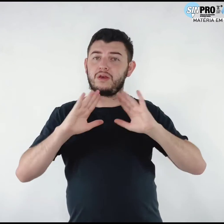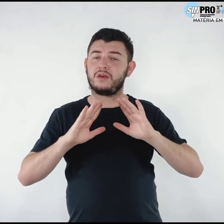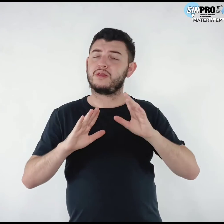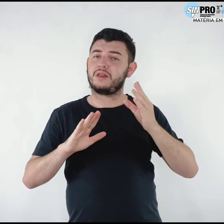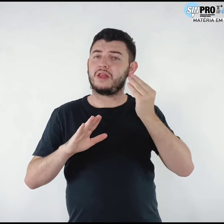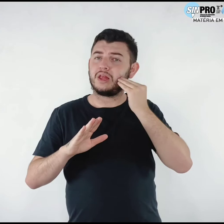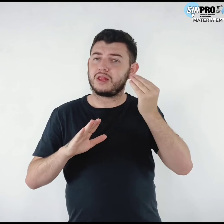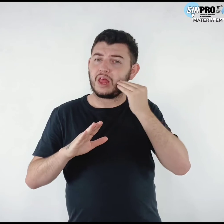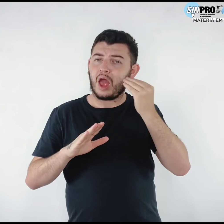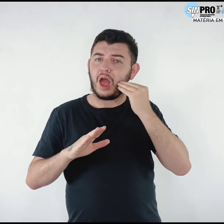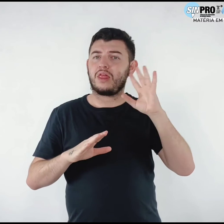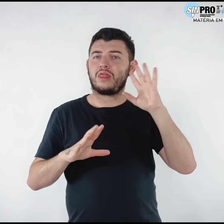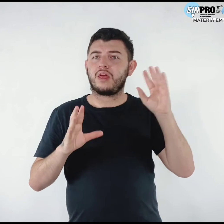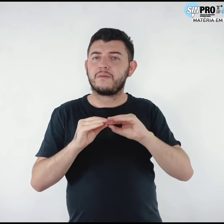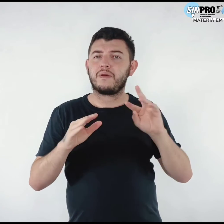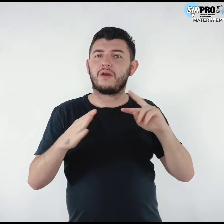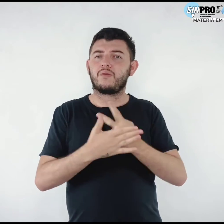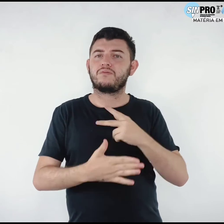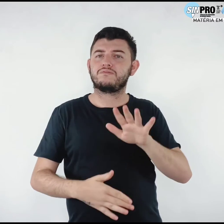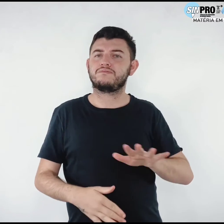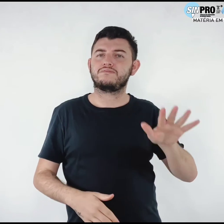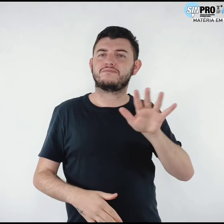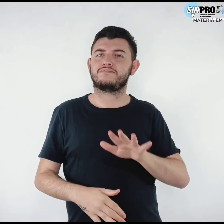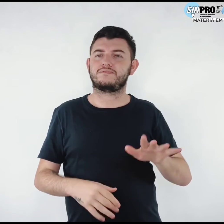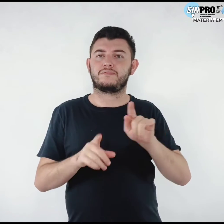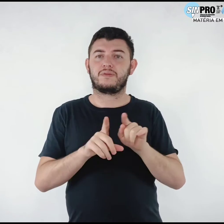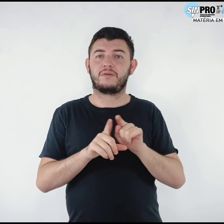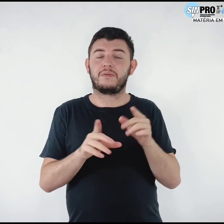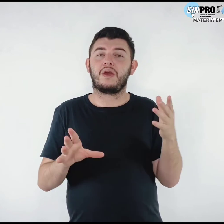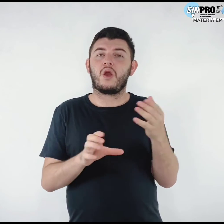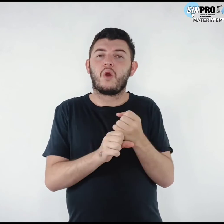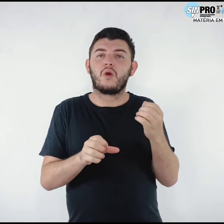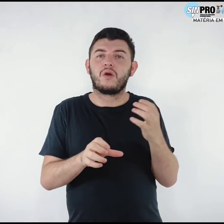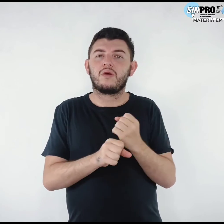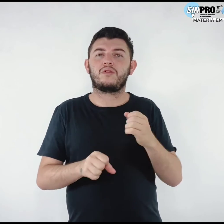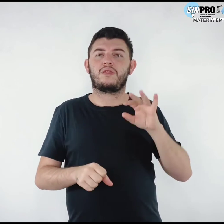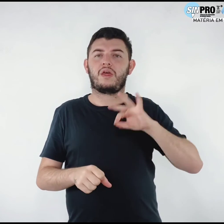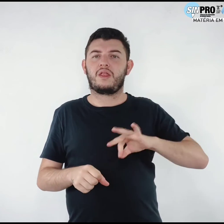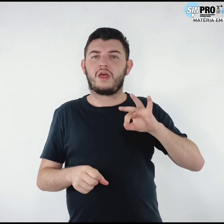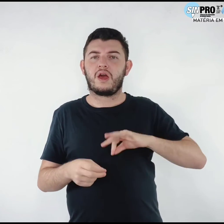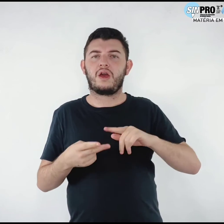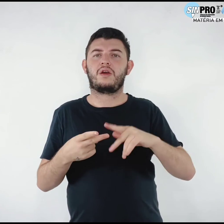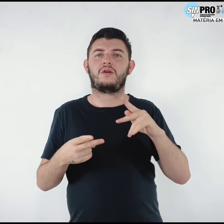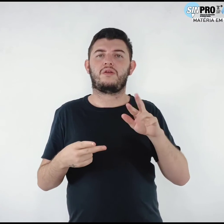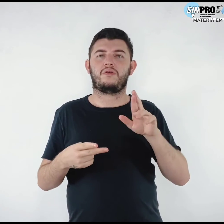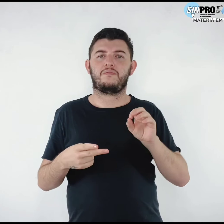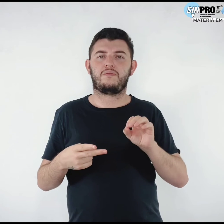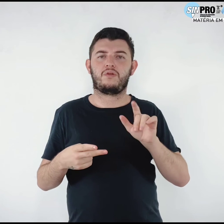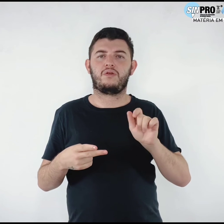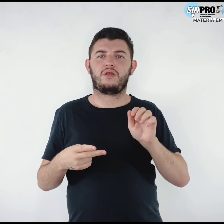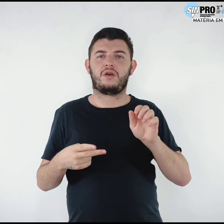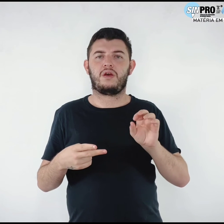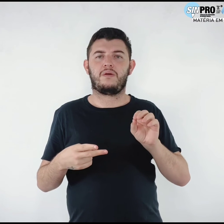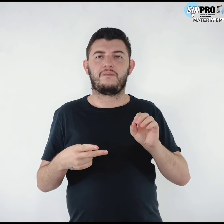Fazer a conta do salário, do prolabore, do lucro, enfim, da própria renda